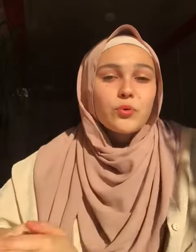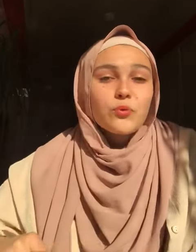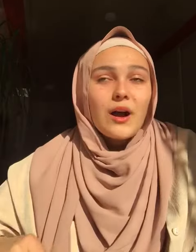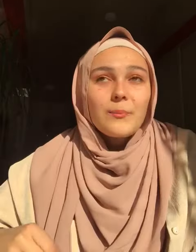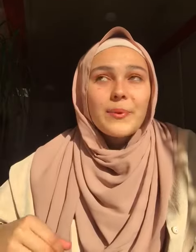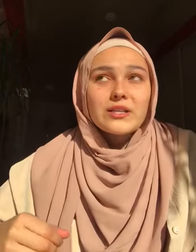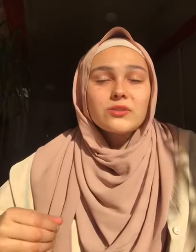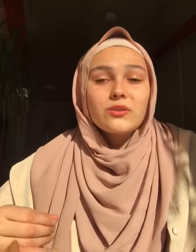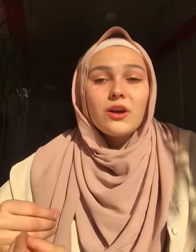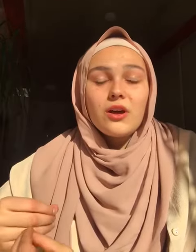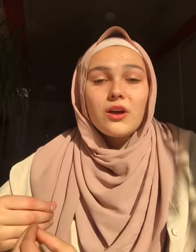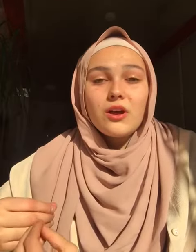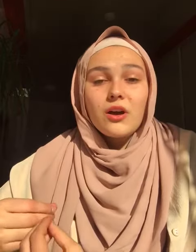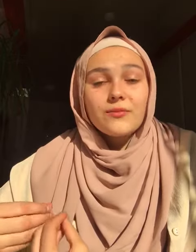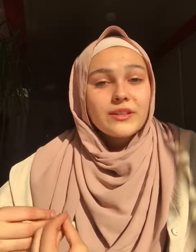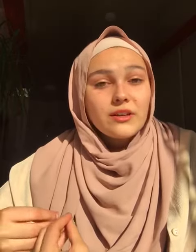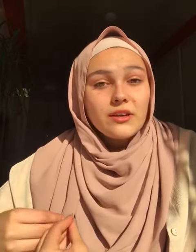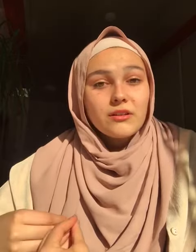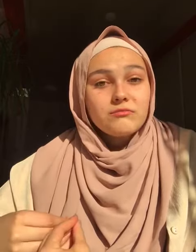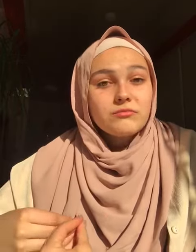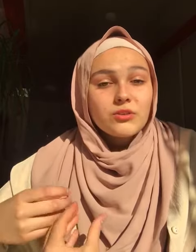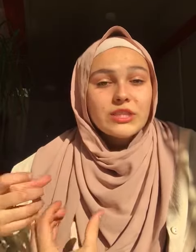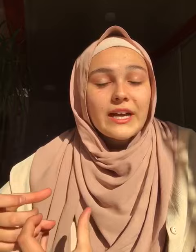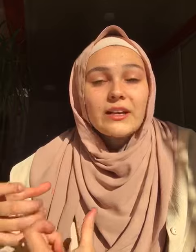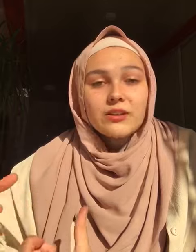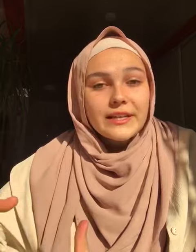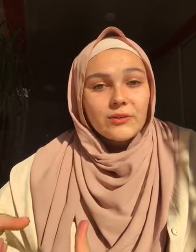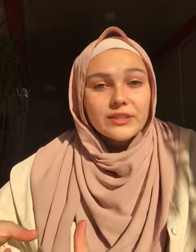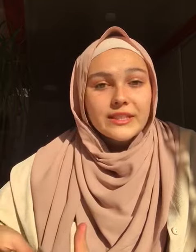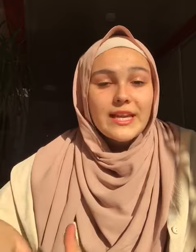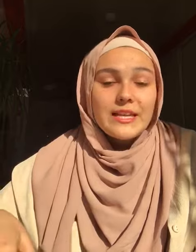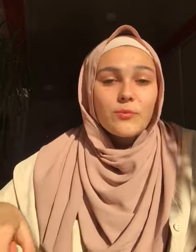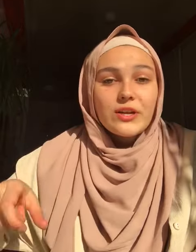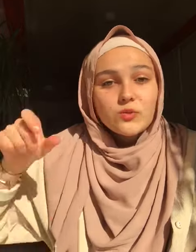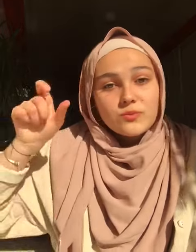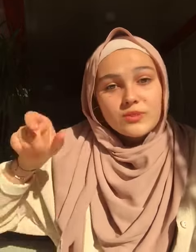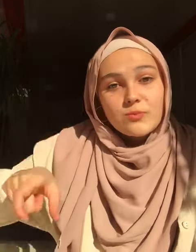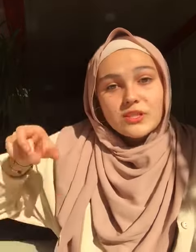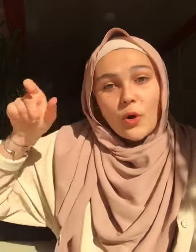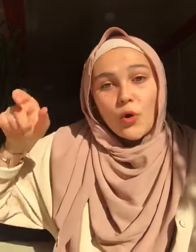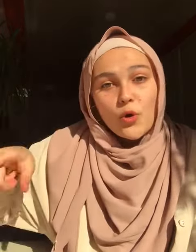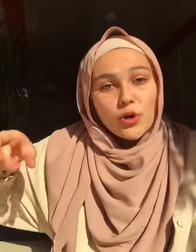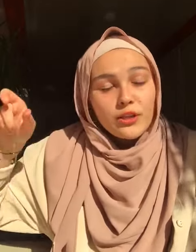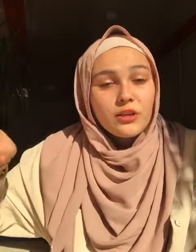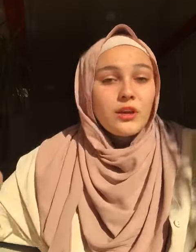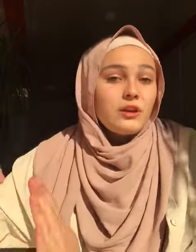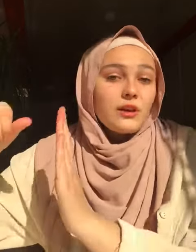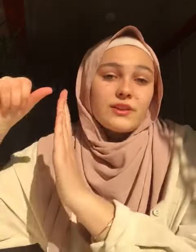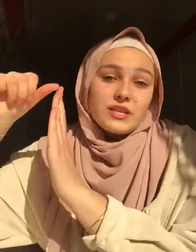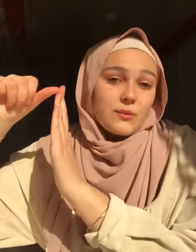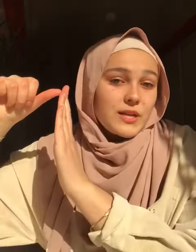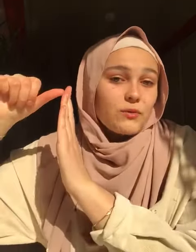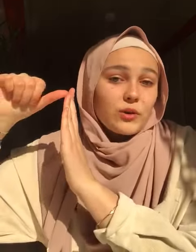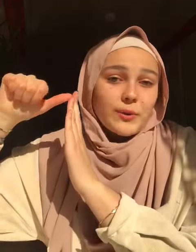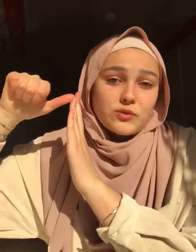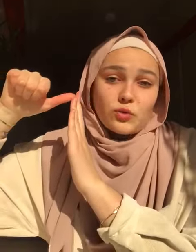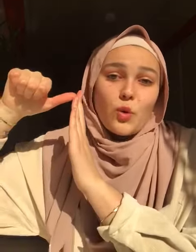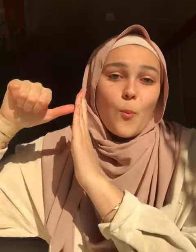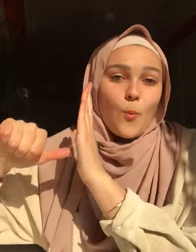Pourquoi? Parce que, en fait, en général, dans les calendriers, les mois, ils sont disposés en colonnes. Et en fait, c'est comme ça qu'on les représente,